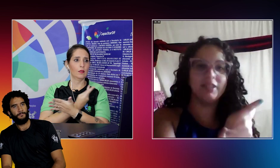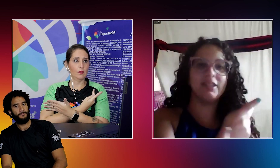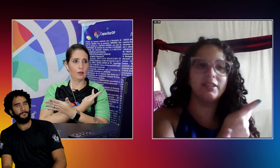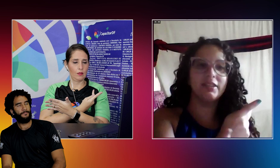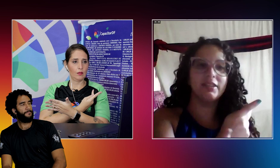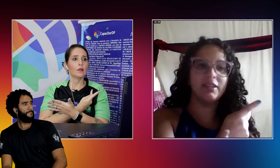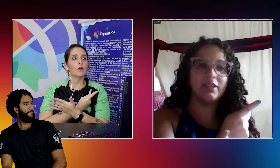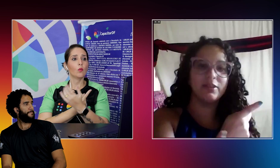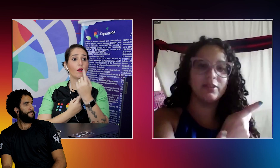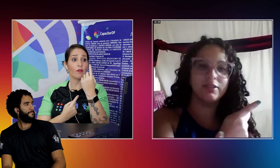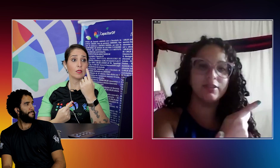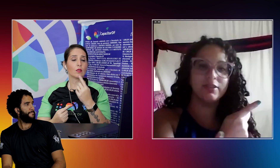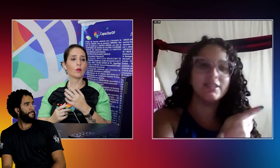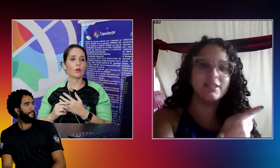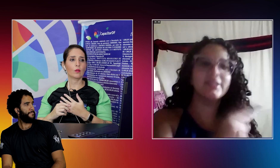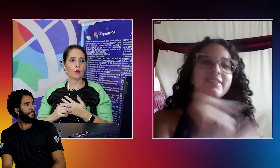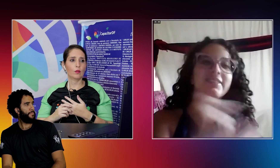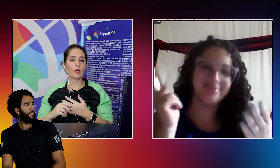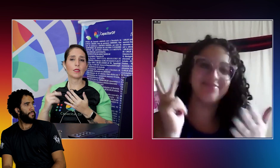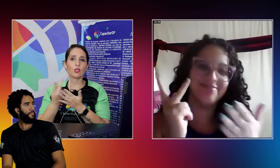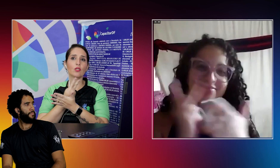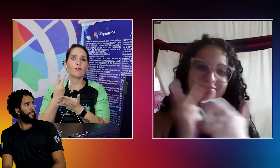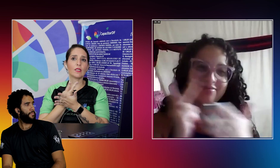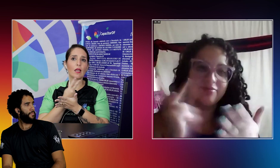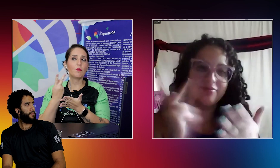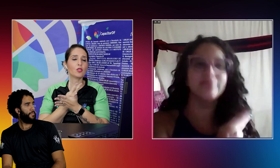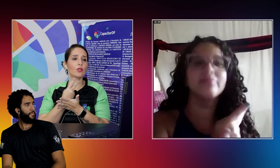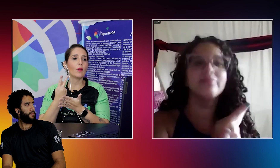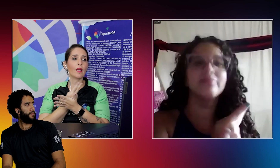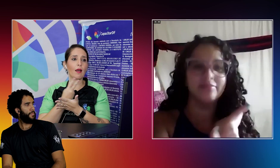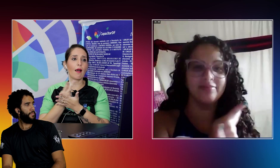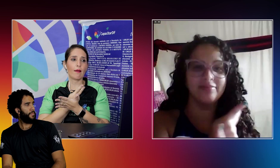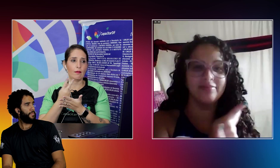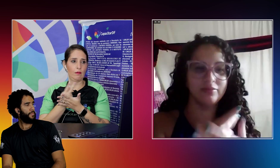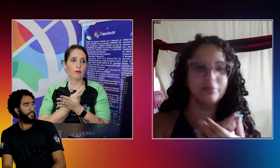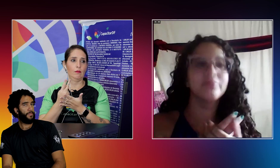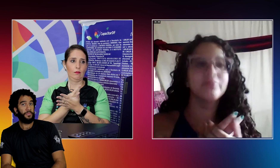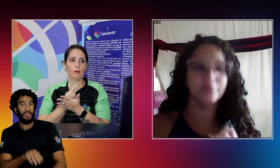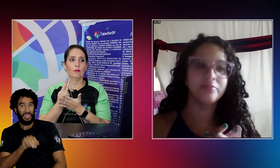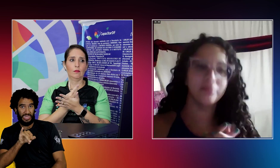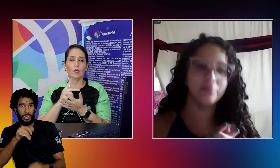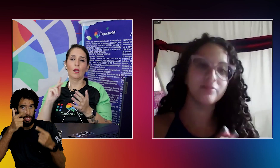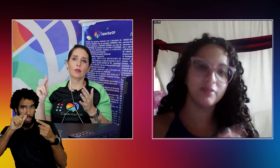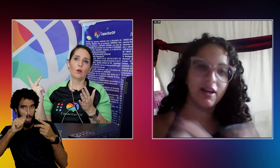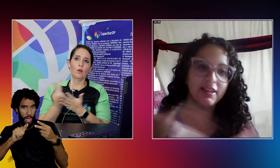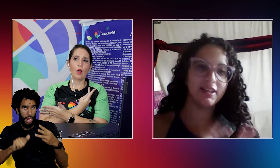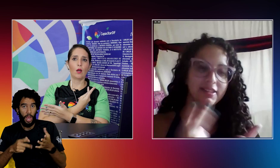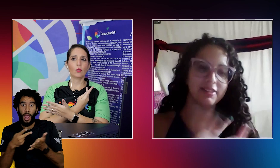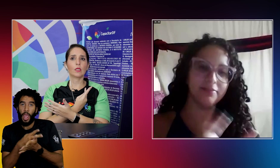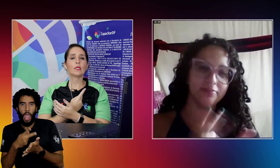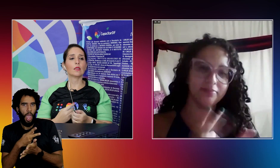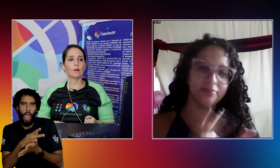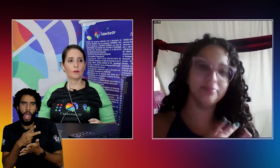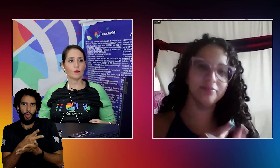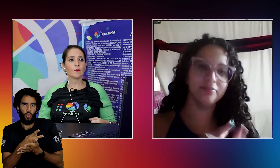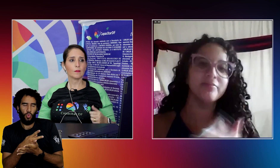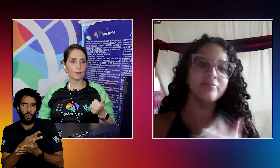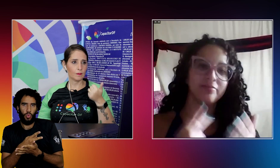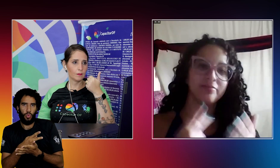tá. Acontecer. Uma vez só. Porque se a gente fizer repetido, é errar. Ah, tá.